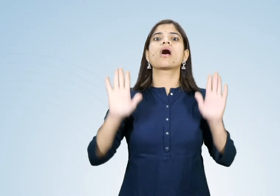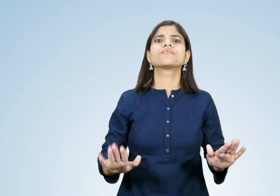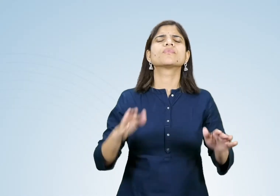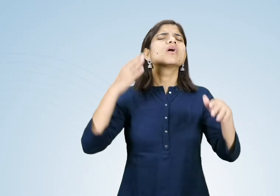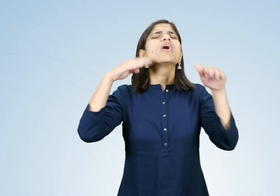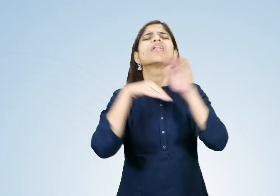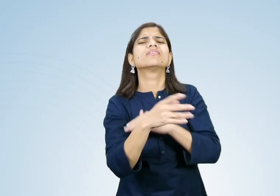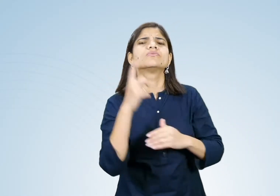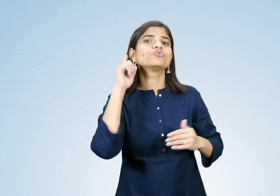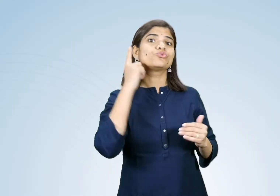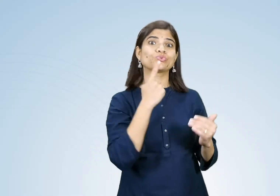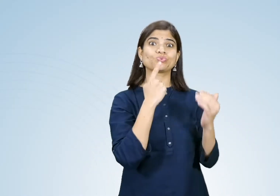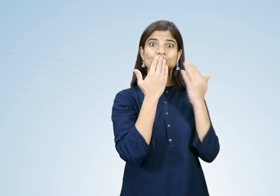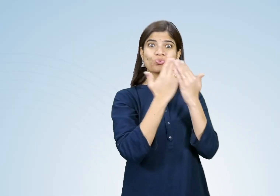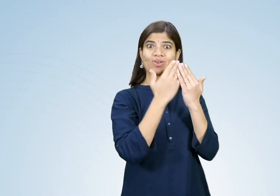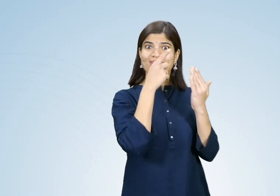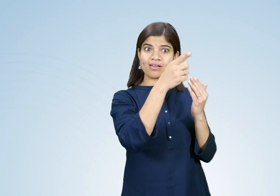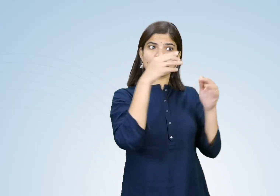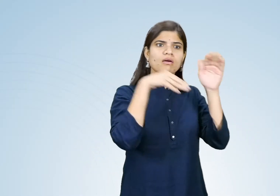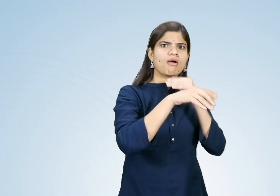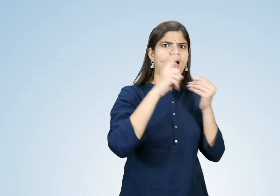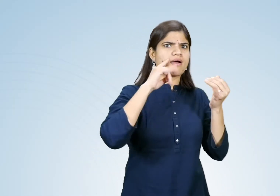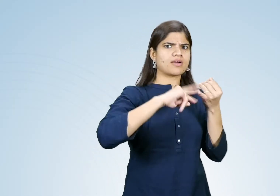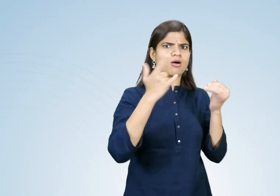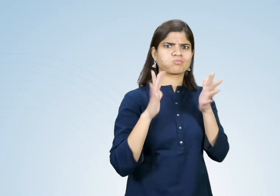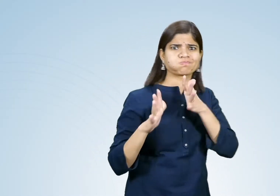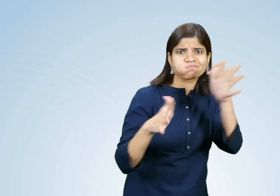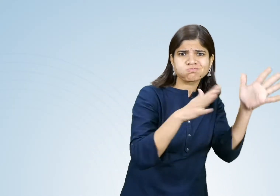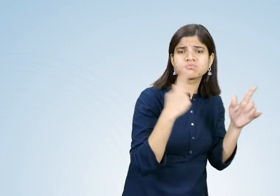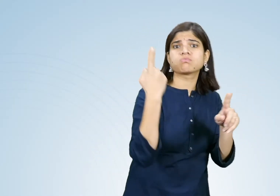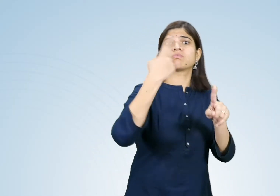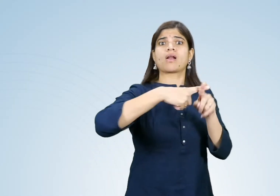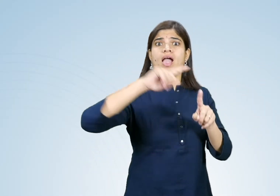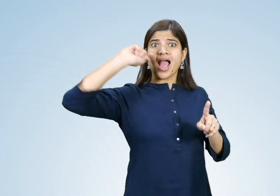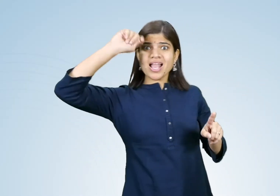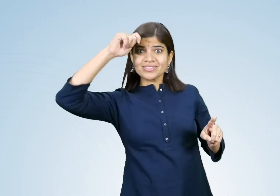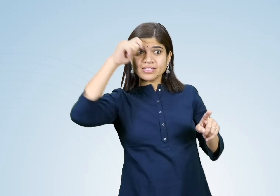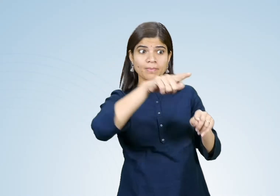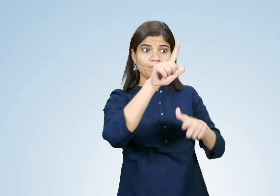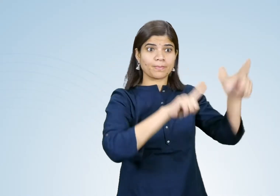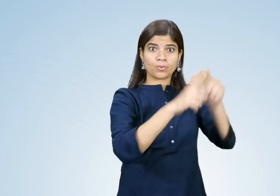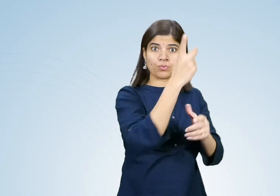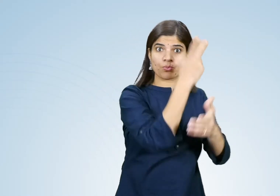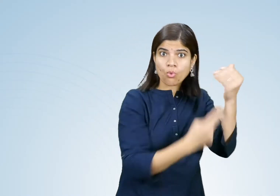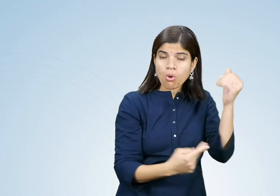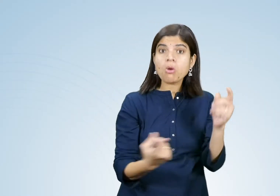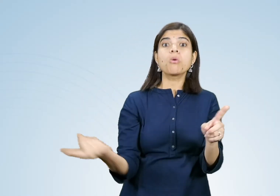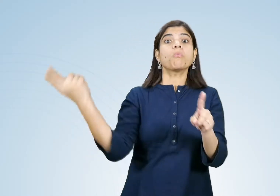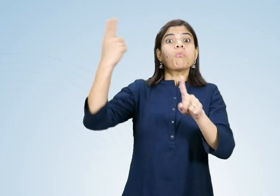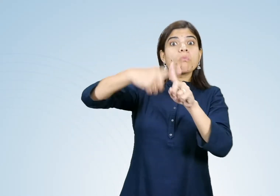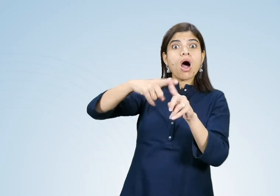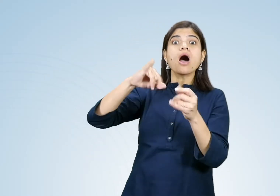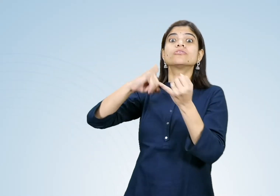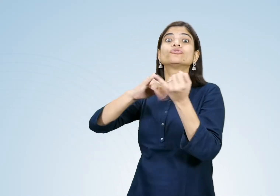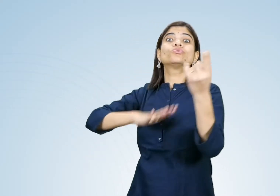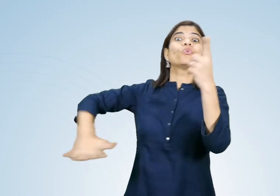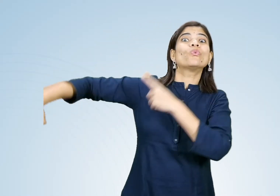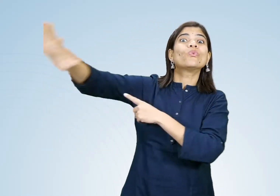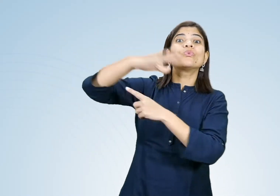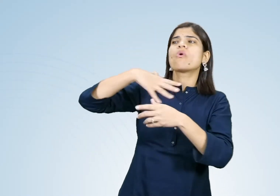प्रभाव अधिक पड़ता है। यदि बधिर स्कूल में सांकेतिक भाषा व अंग्रेजी भाषा का प्रयोग करके द्विभाषी में